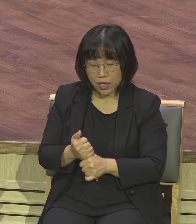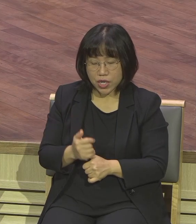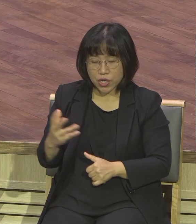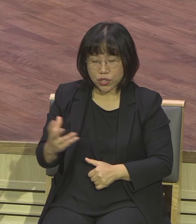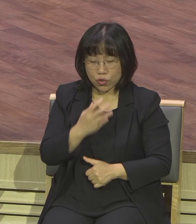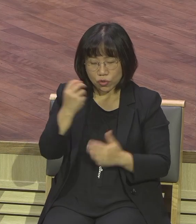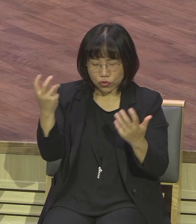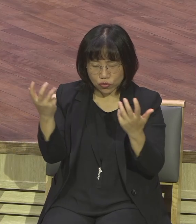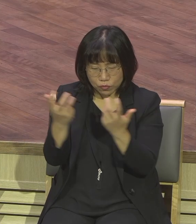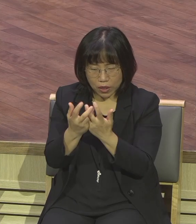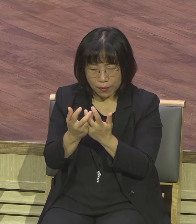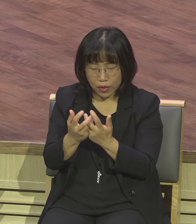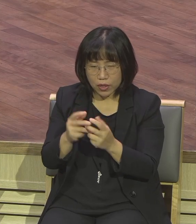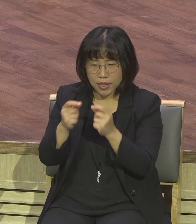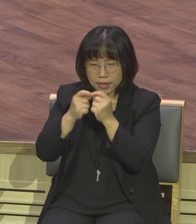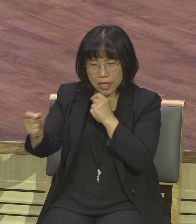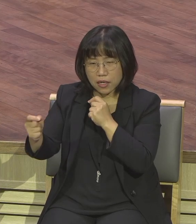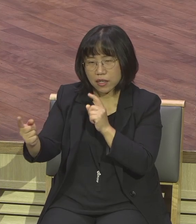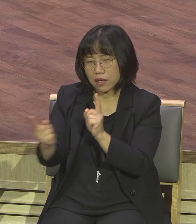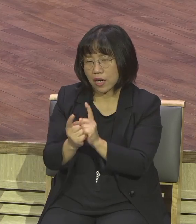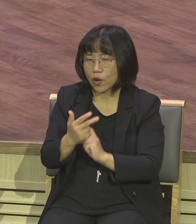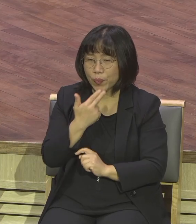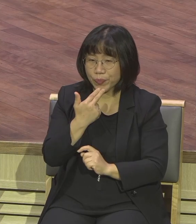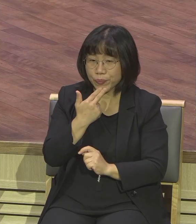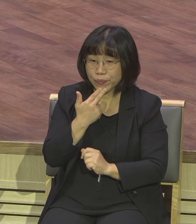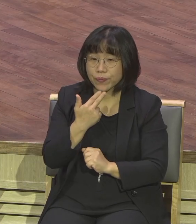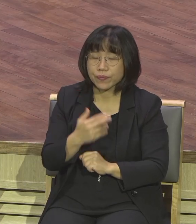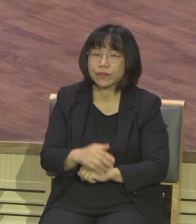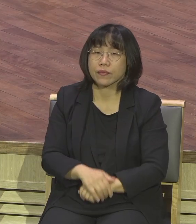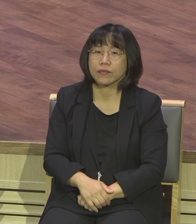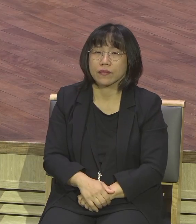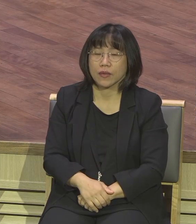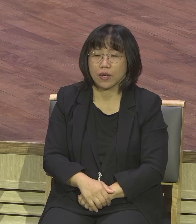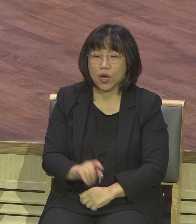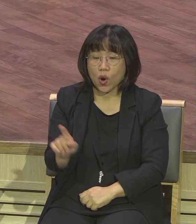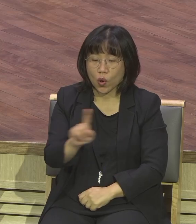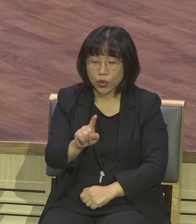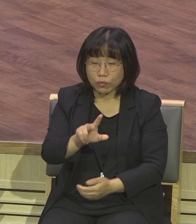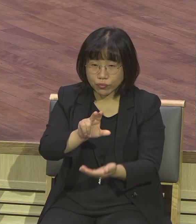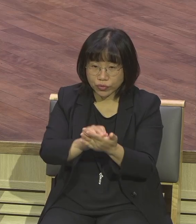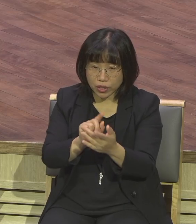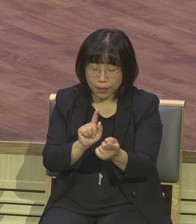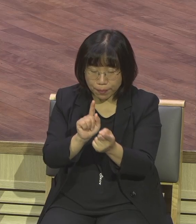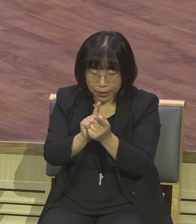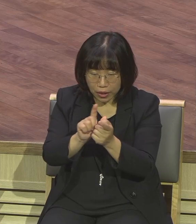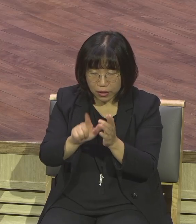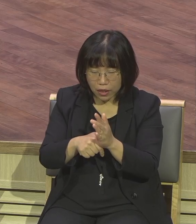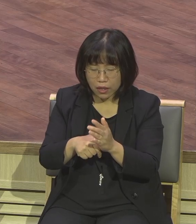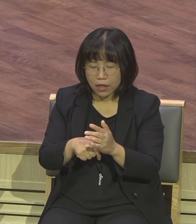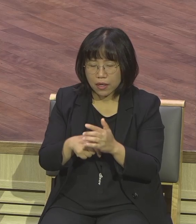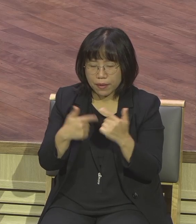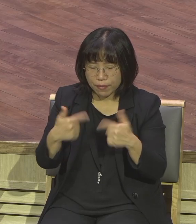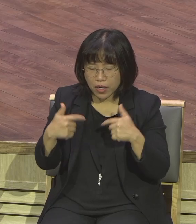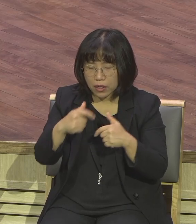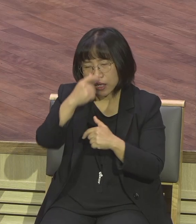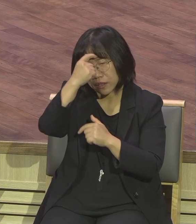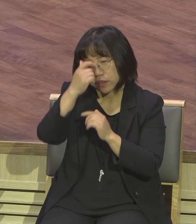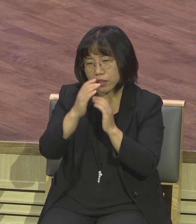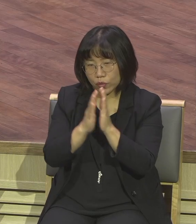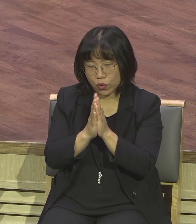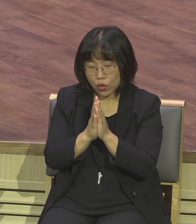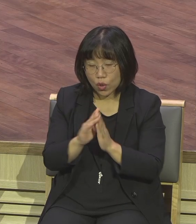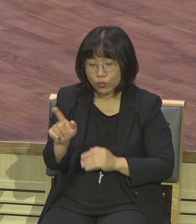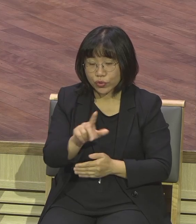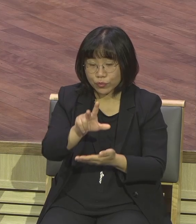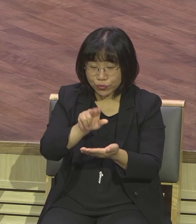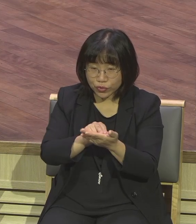당해요. 분별력을 주세요. 하나님 이 문제를 어떻게 내가 결정할까요? 하나님 지혜를 주옵소서. 문제 올 때마다